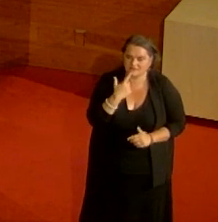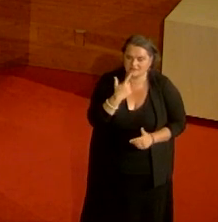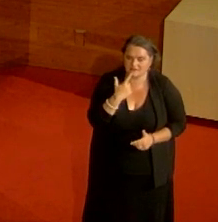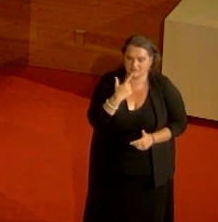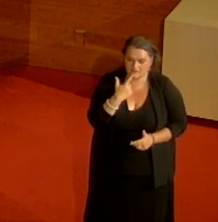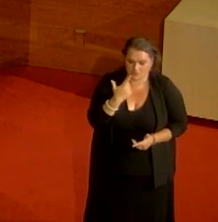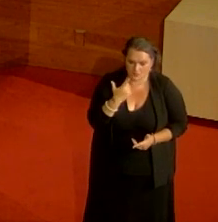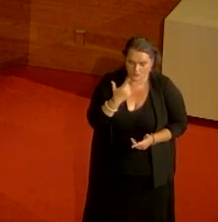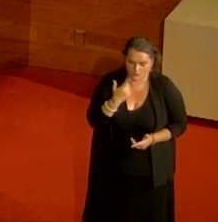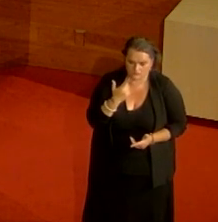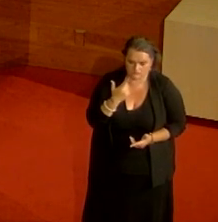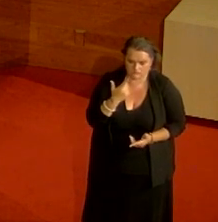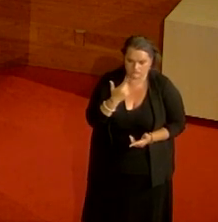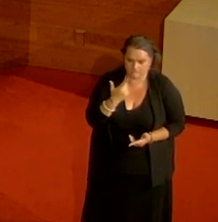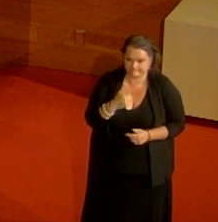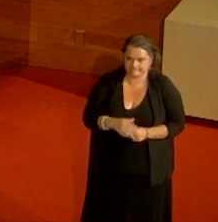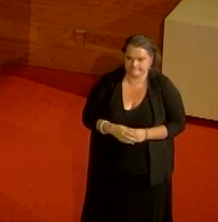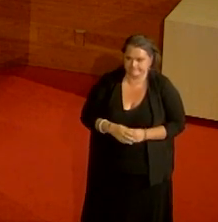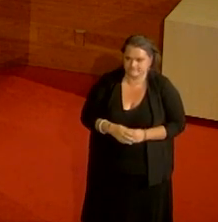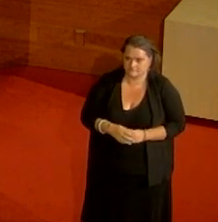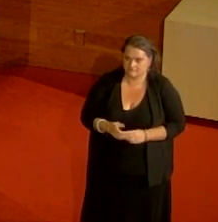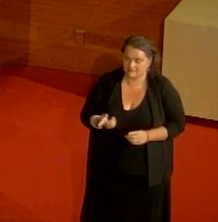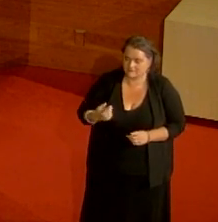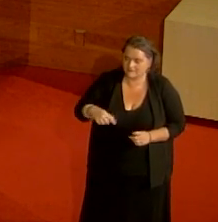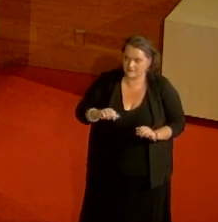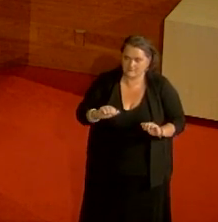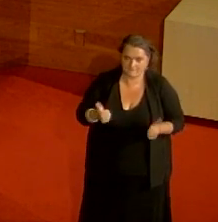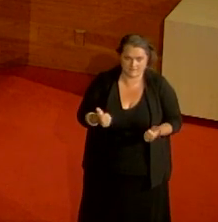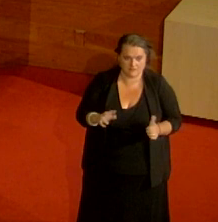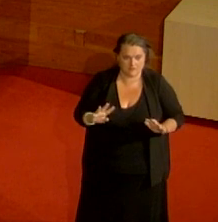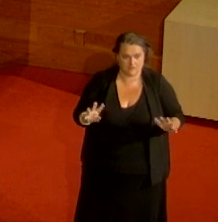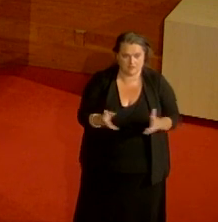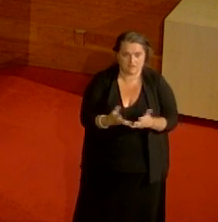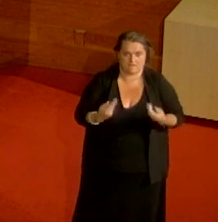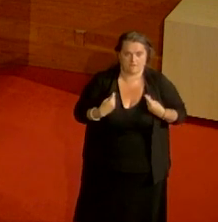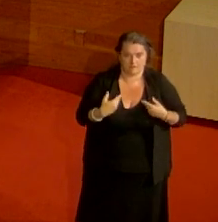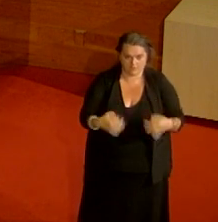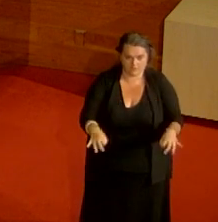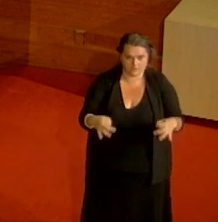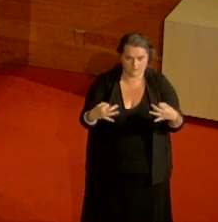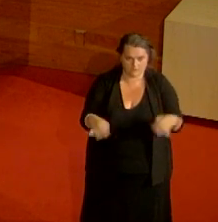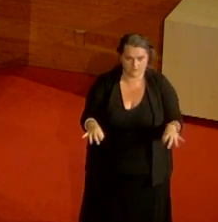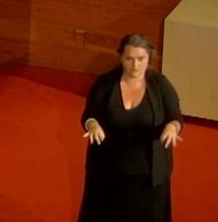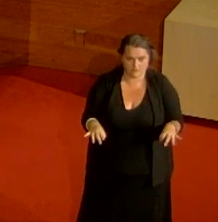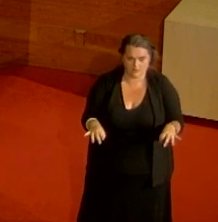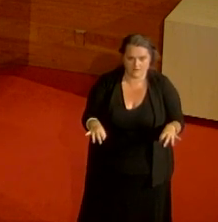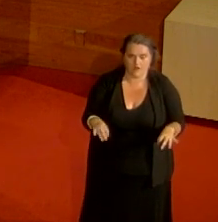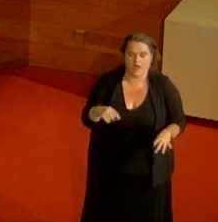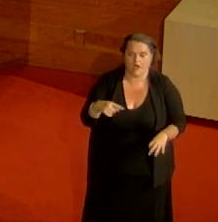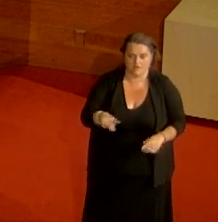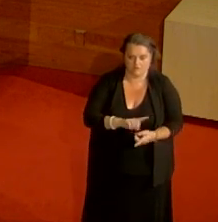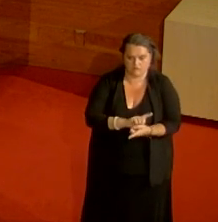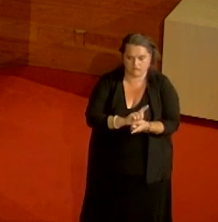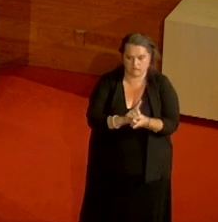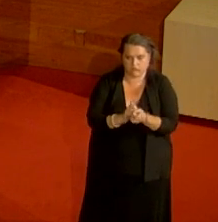inflexión que que aconteció cuando comenzamos a normalizar internet en nuestras vidas y eh Todo cambió en